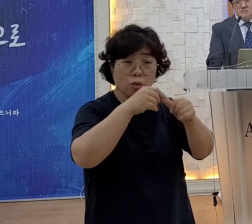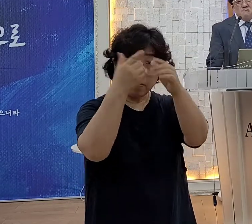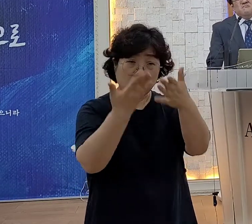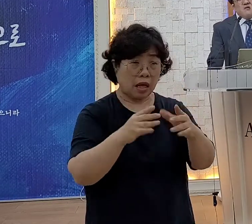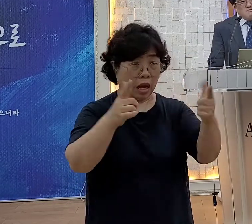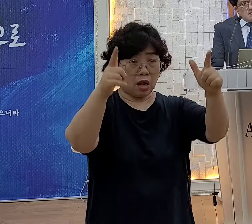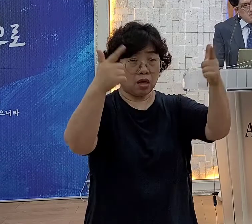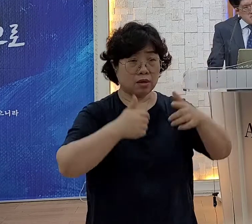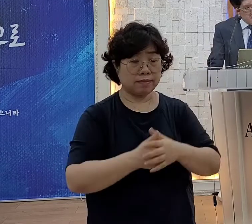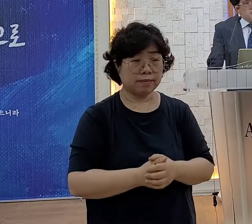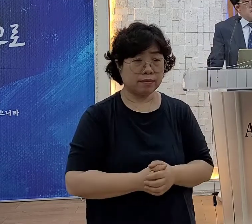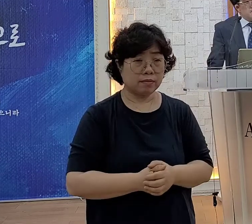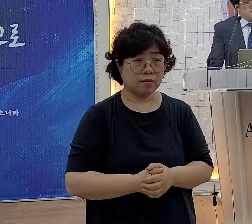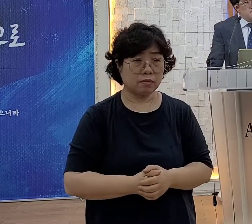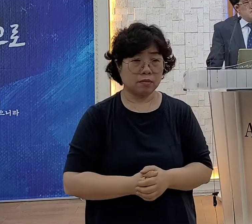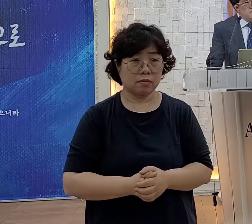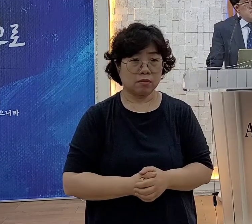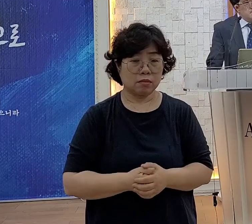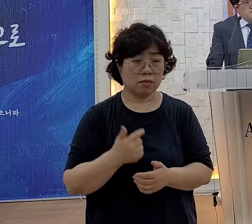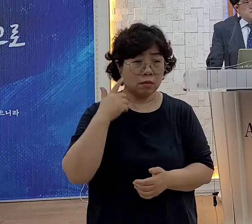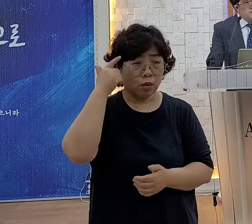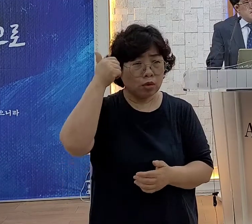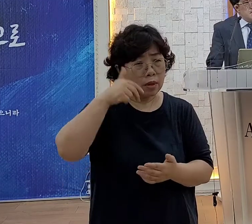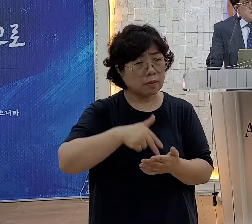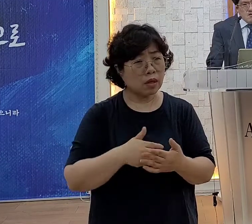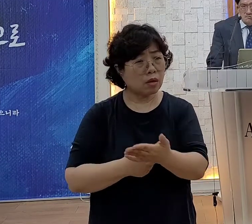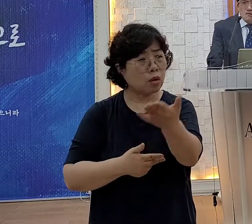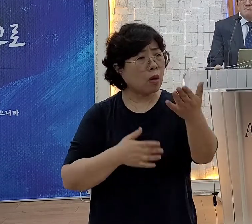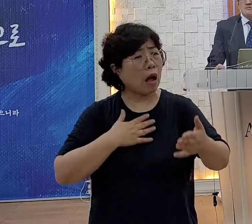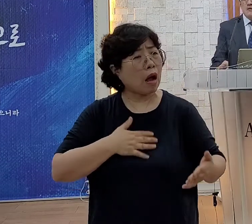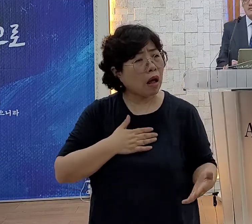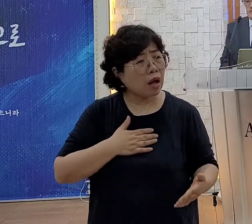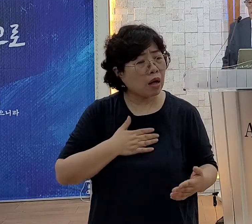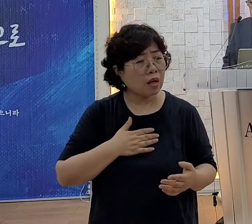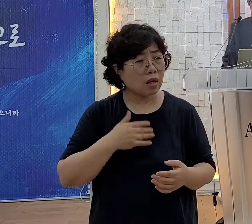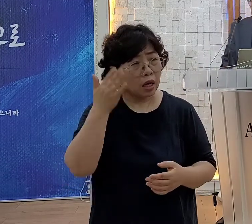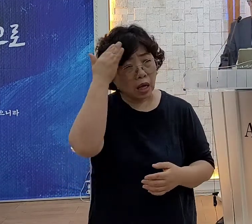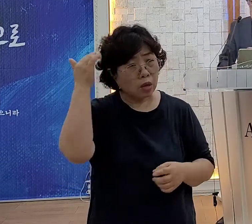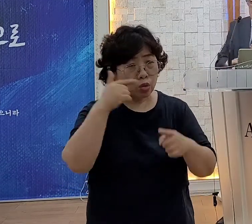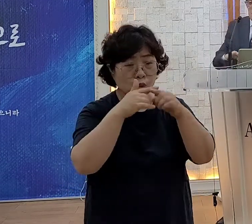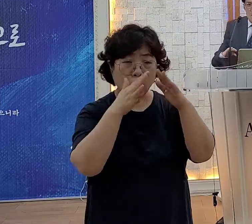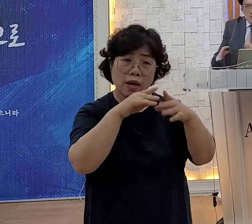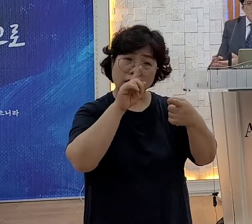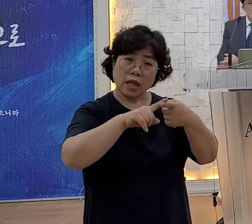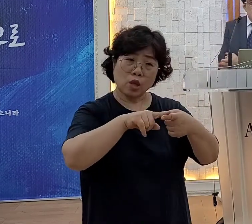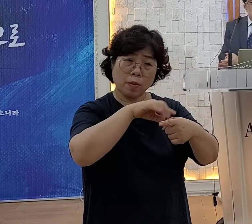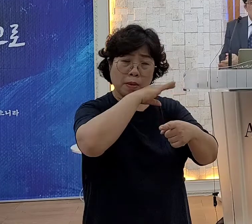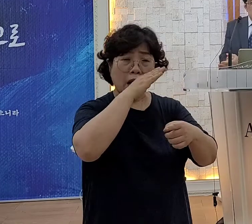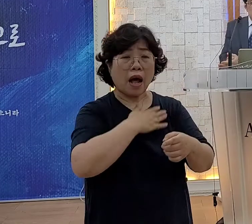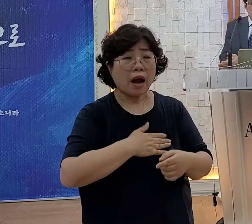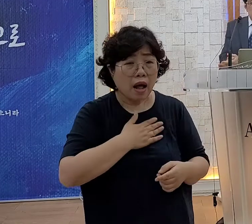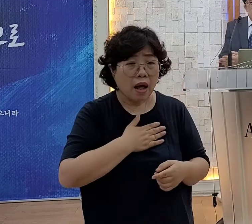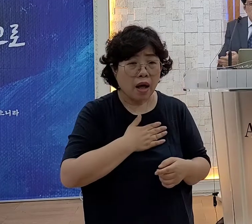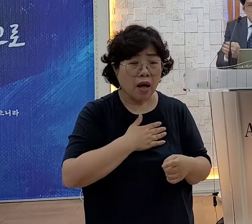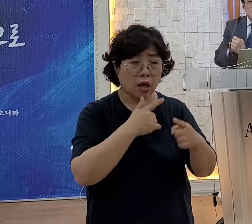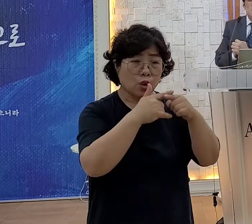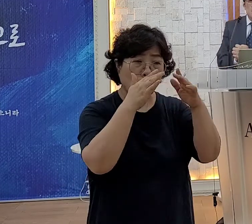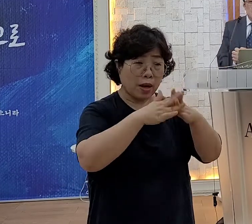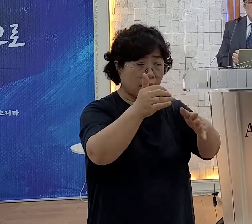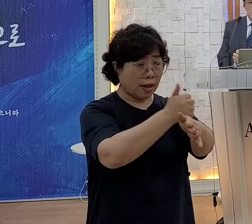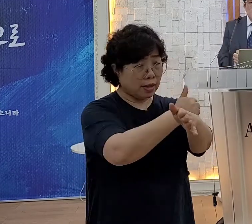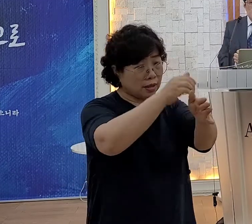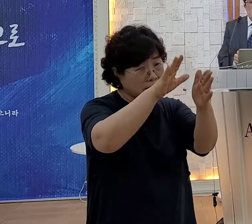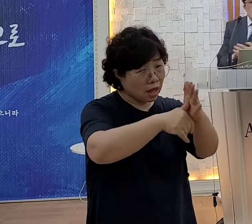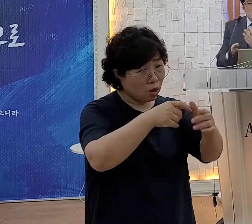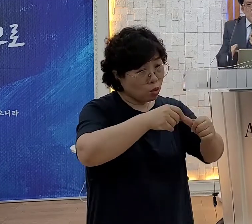누구보다도 여러분을 잘 알아요. 이 한국 교회 문제가 이거예요. 마치 교회 다니면 구원받는